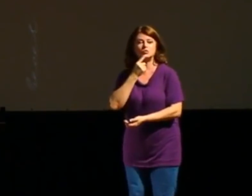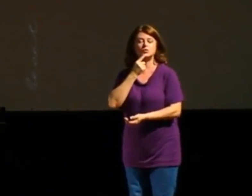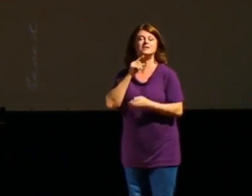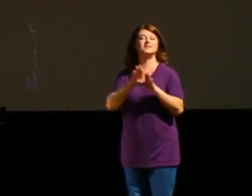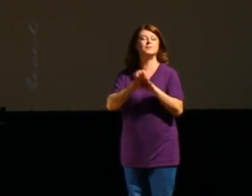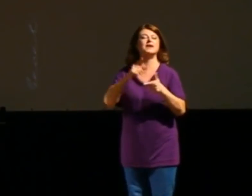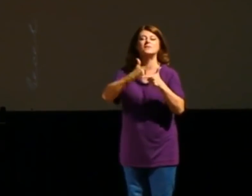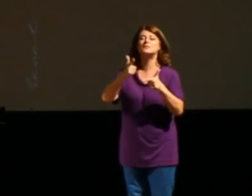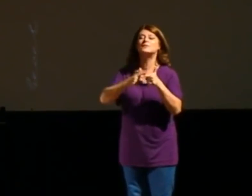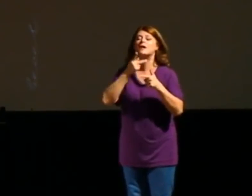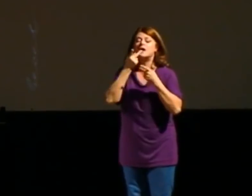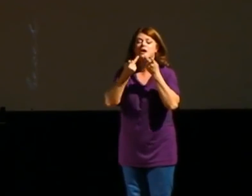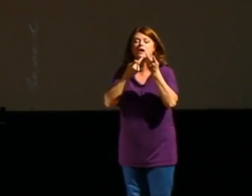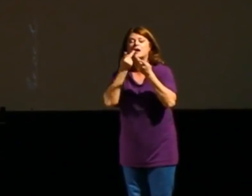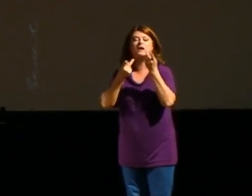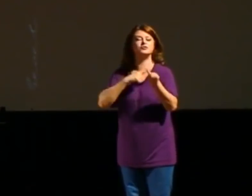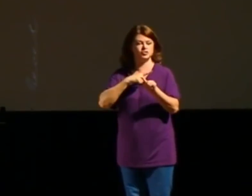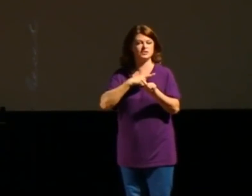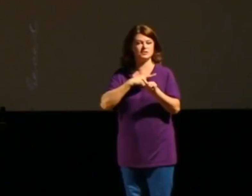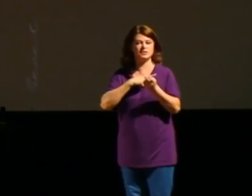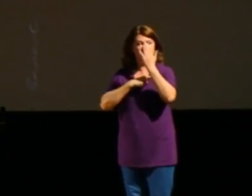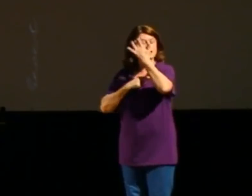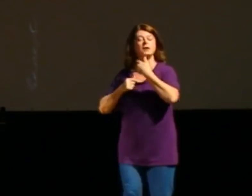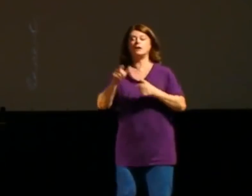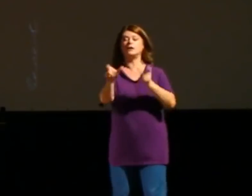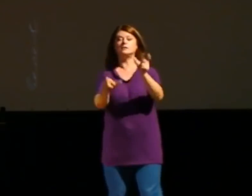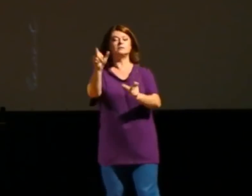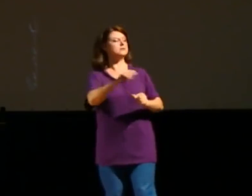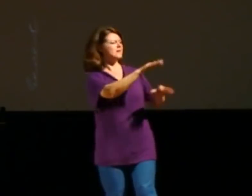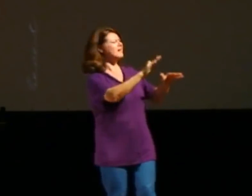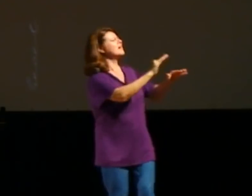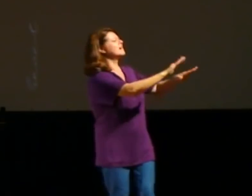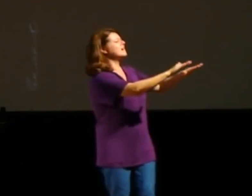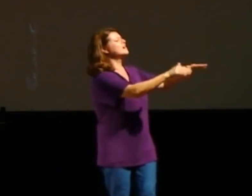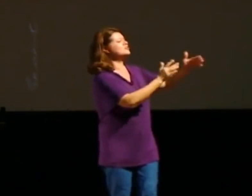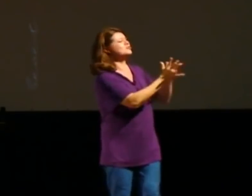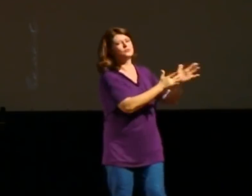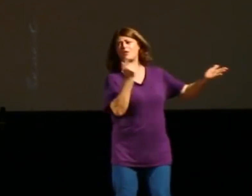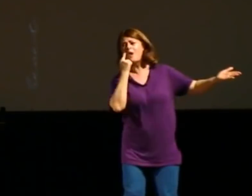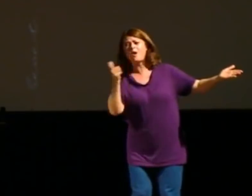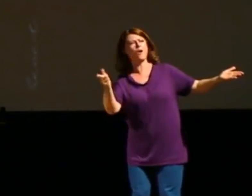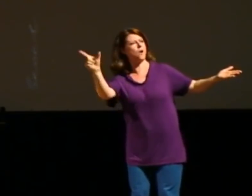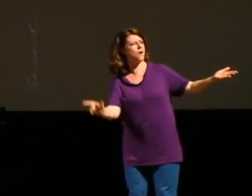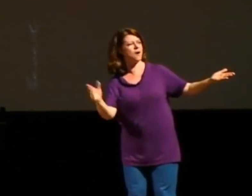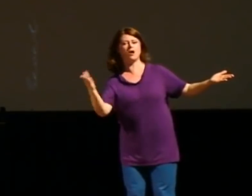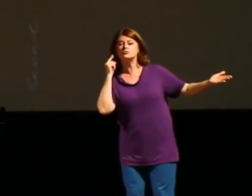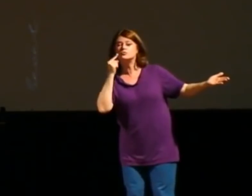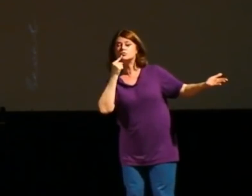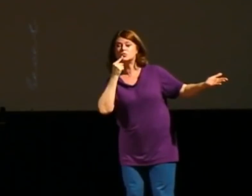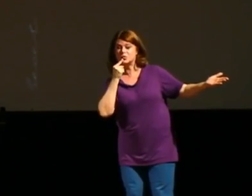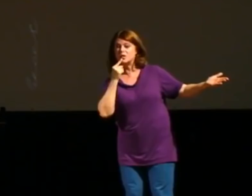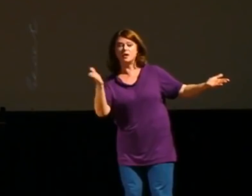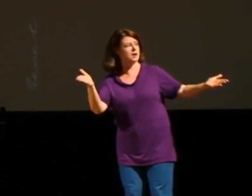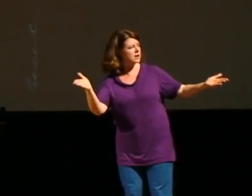Jesus, coloca a mão sobre a cabeça dele. Porque você sabe que Jesus, ele pode resolver. Há por acaso